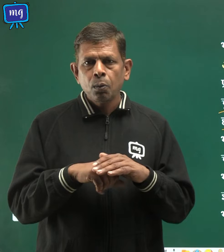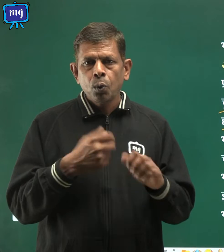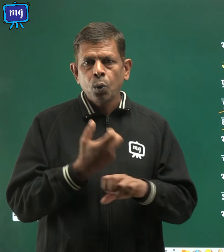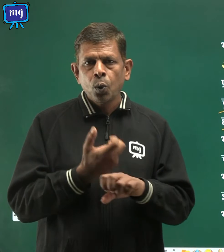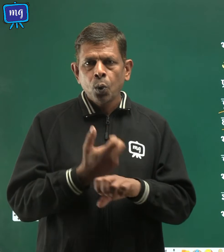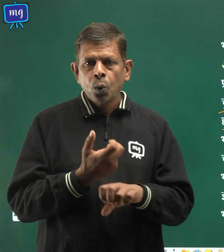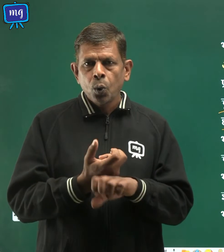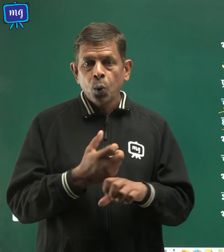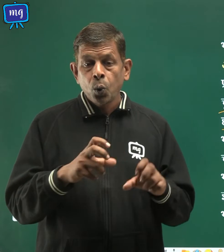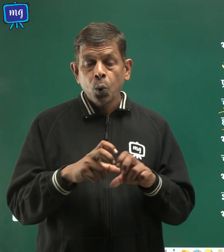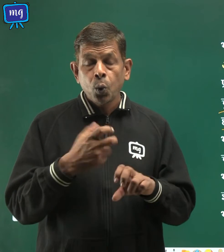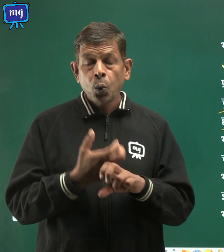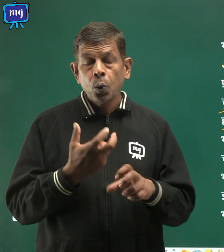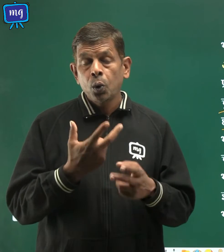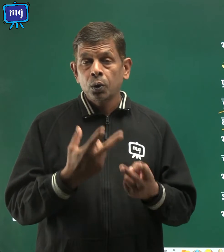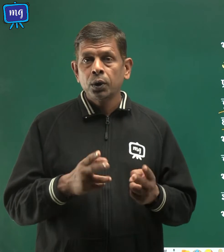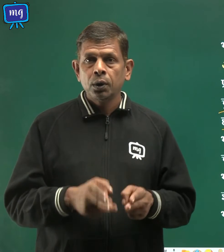कठोर चट्टानों की